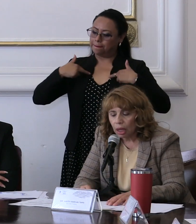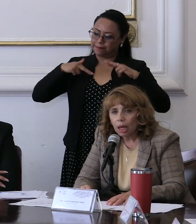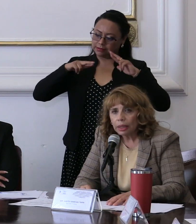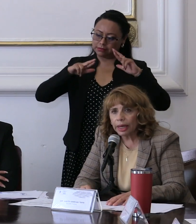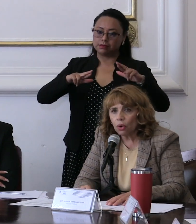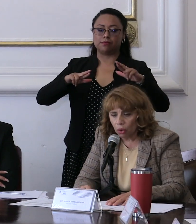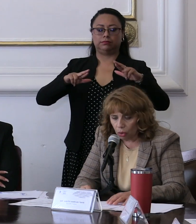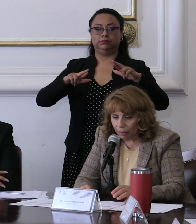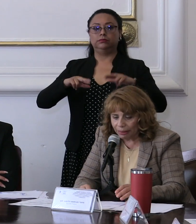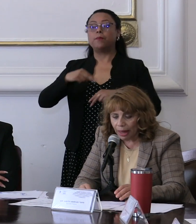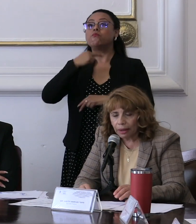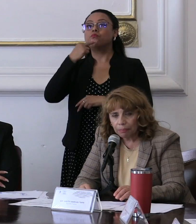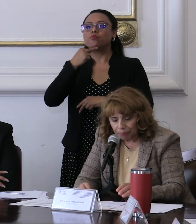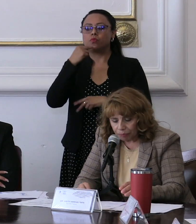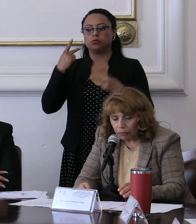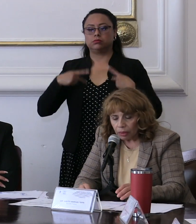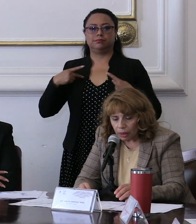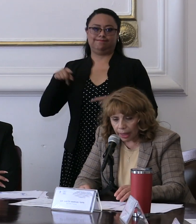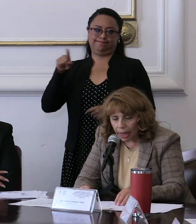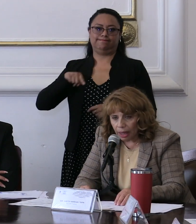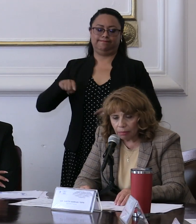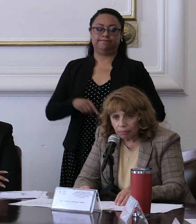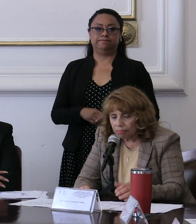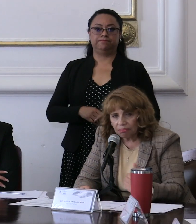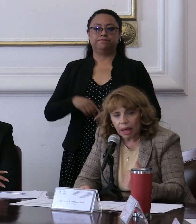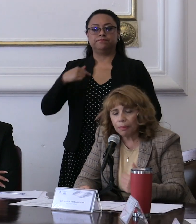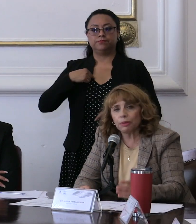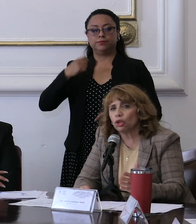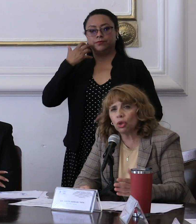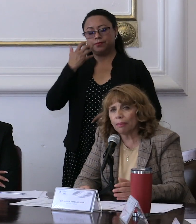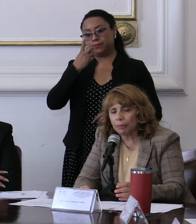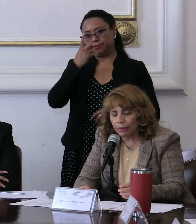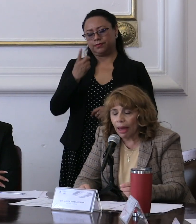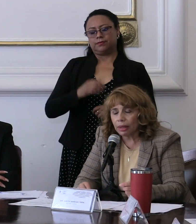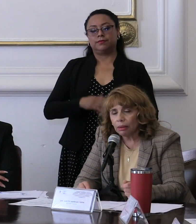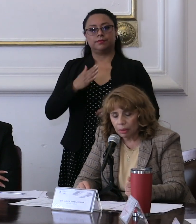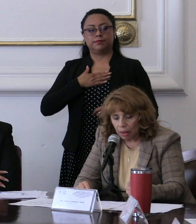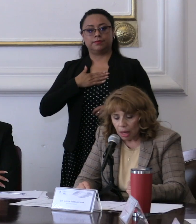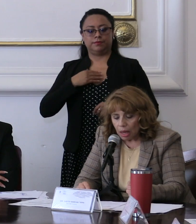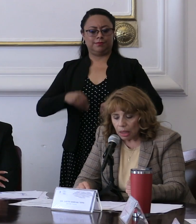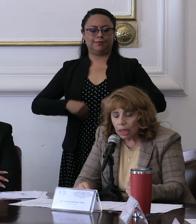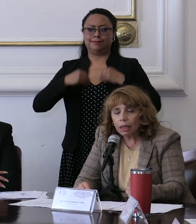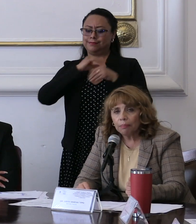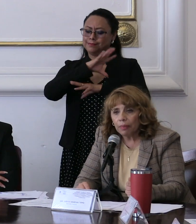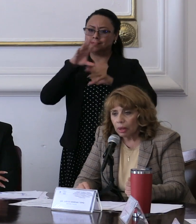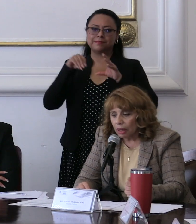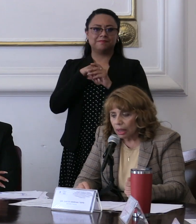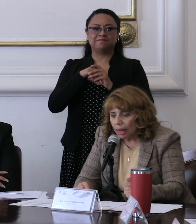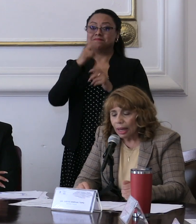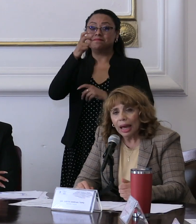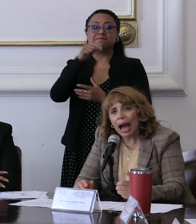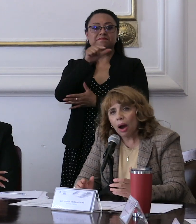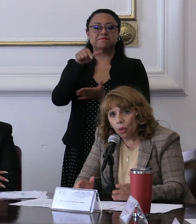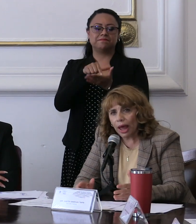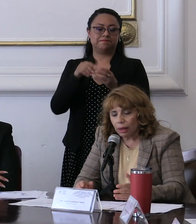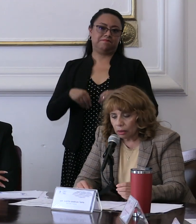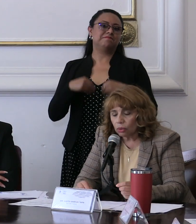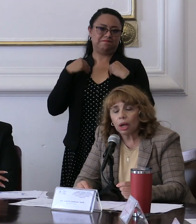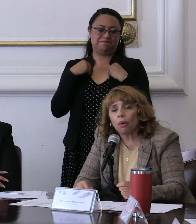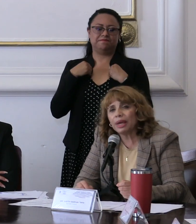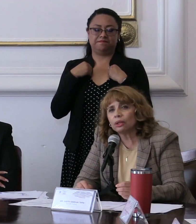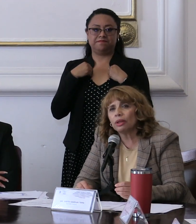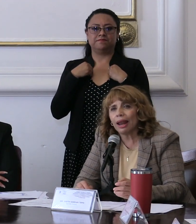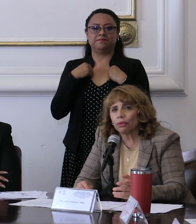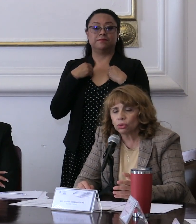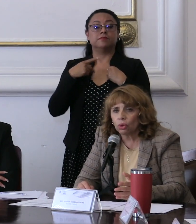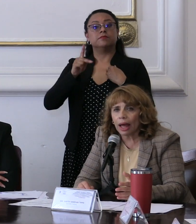ellos. Quiero comentar que he vivido toda mi vida ahí y ahora, con